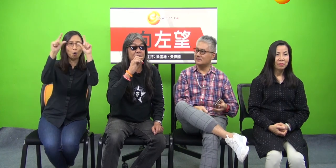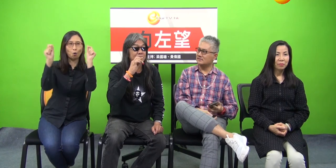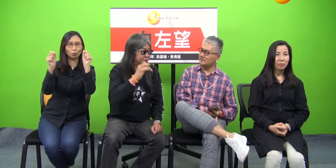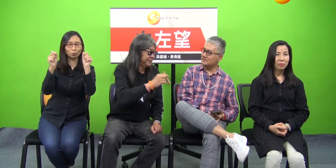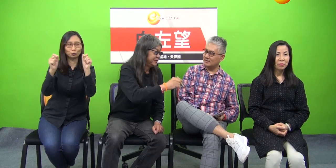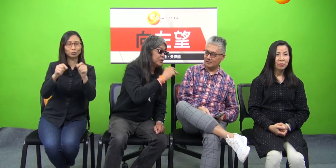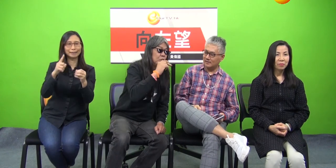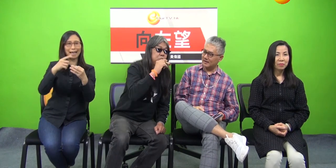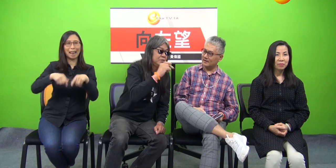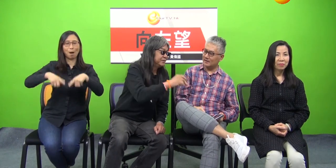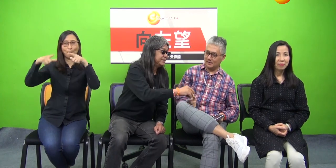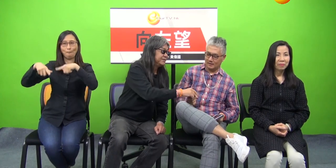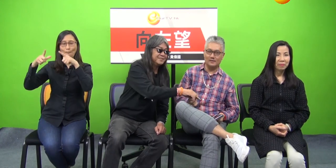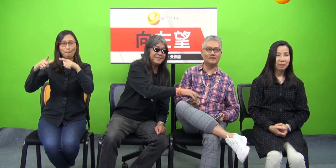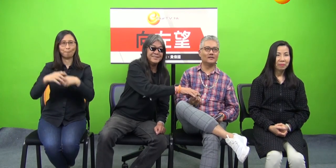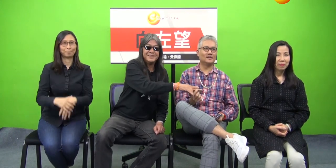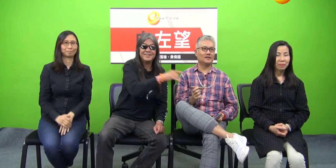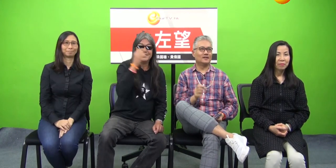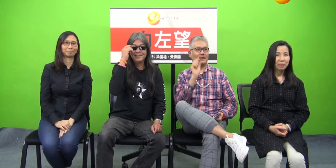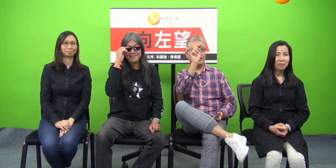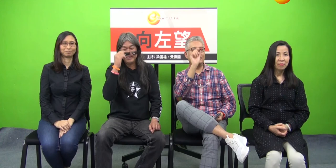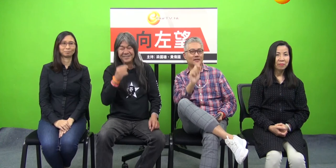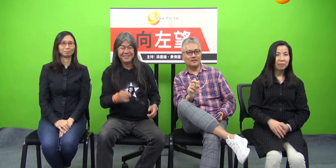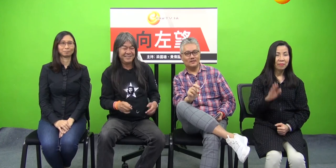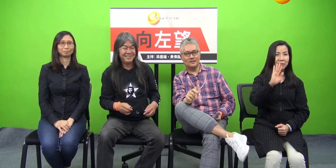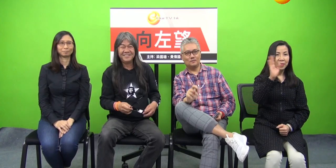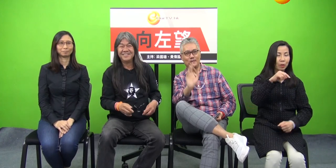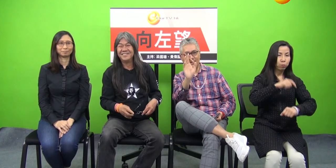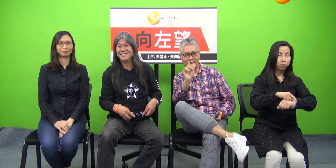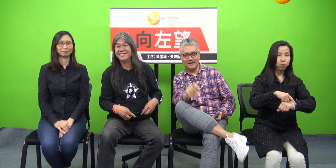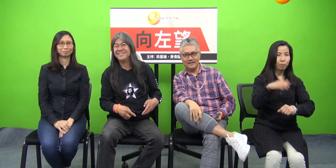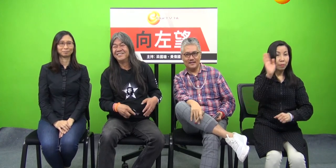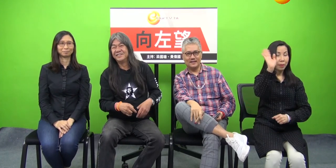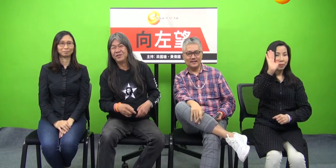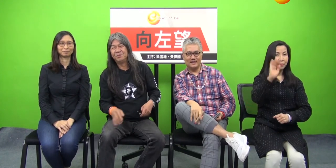林。 OK， 好，好，够钟，拜拜。